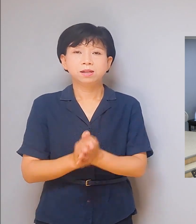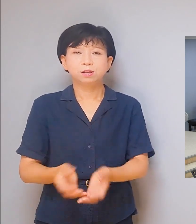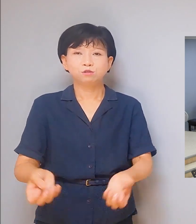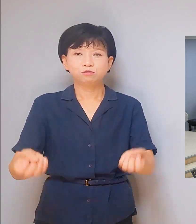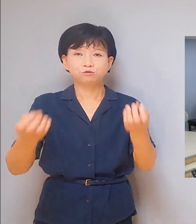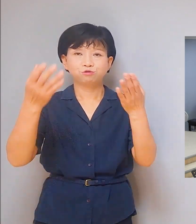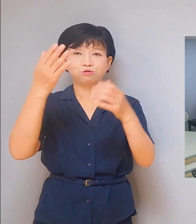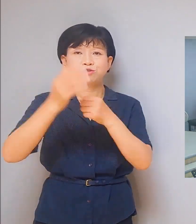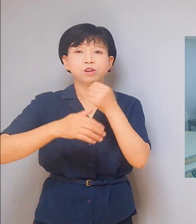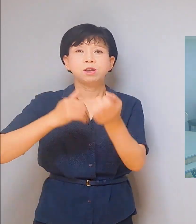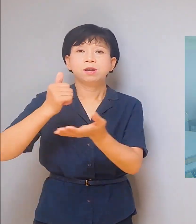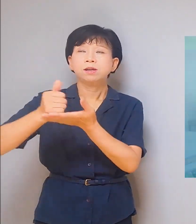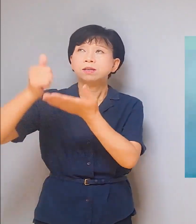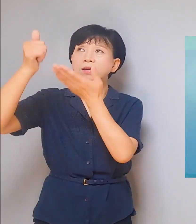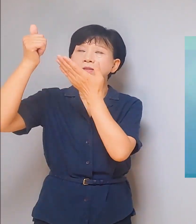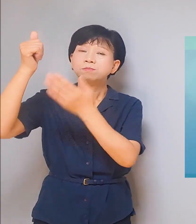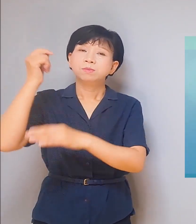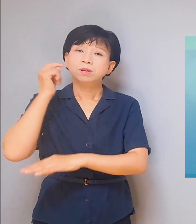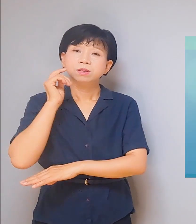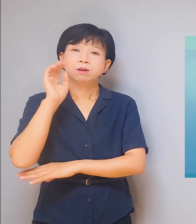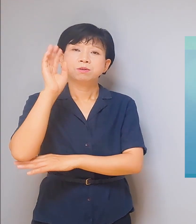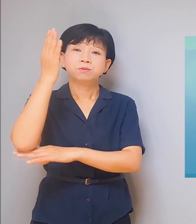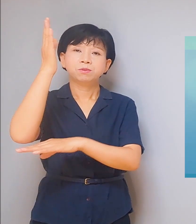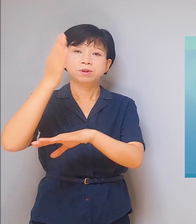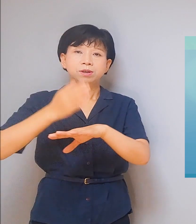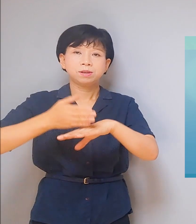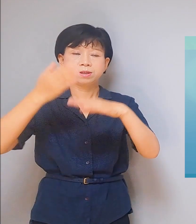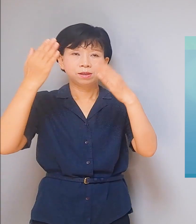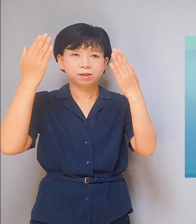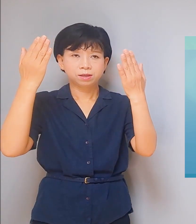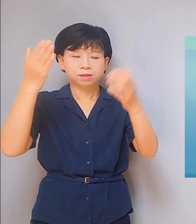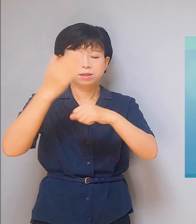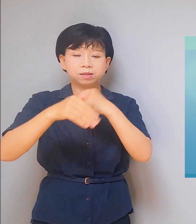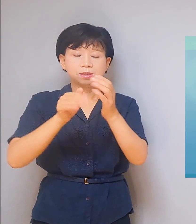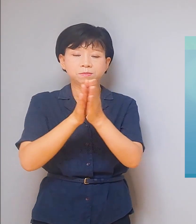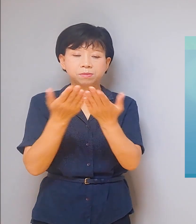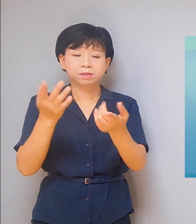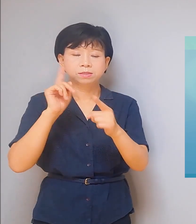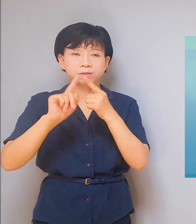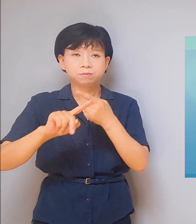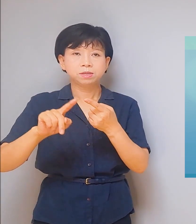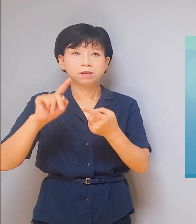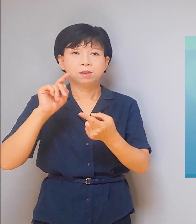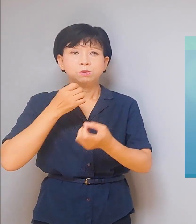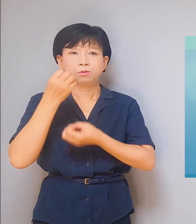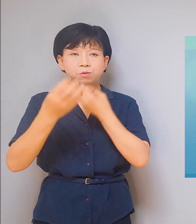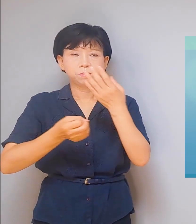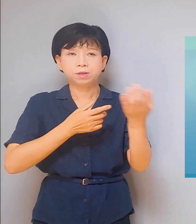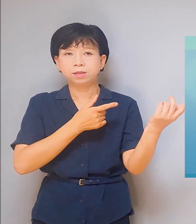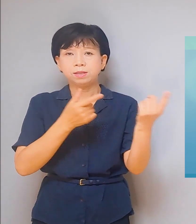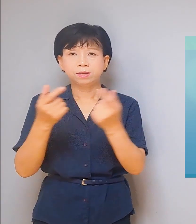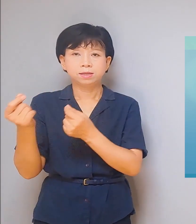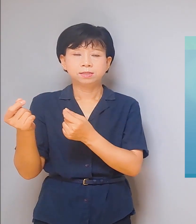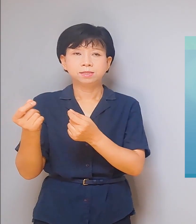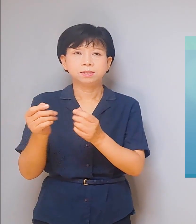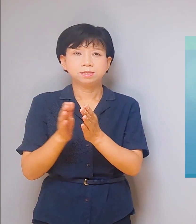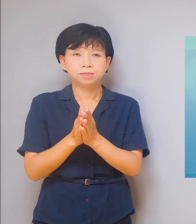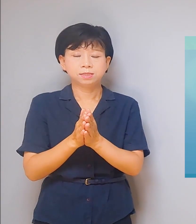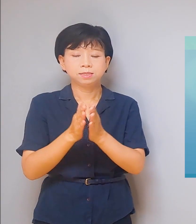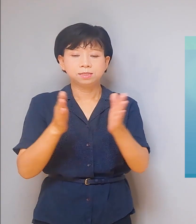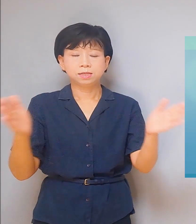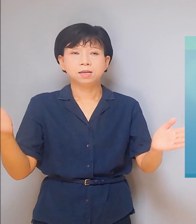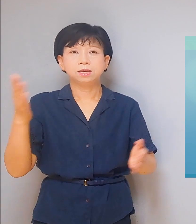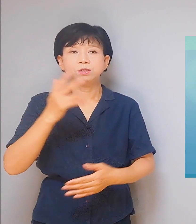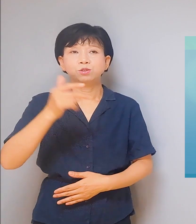할렐루야. 우리 하나님께 영광입니다. 감사합니다. 우리 하나님의 말씀에 대한 우리의 고백, 우리 같이 한번 읽어보도록